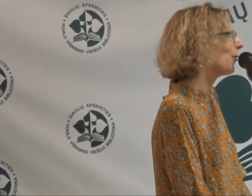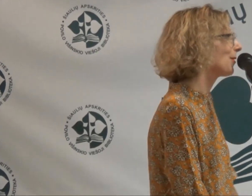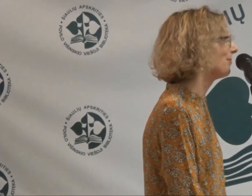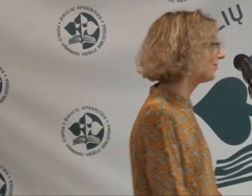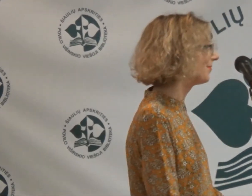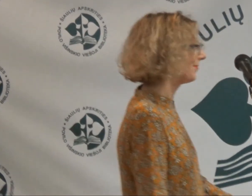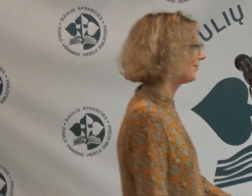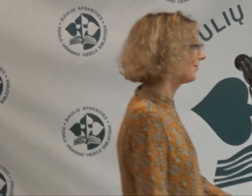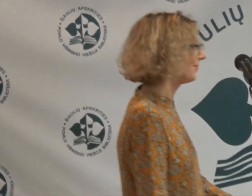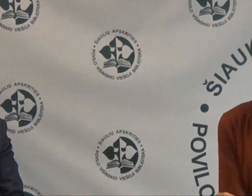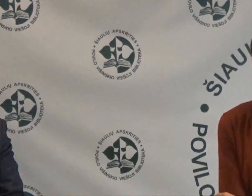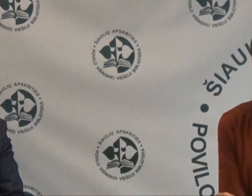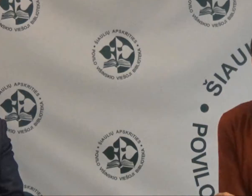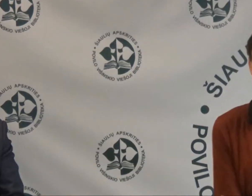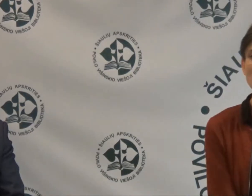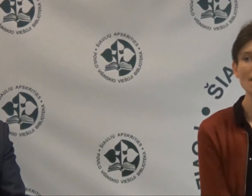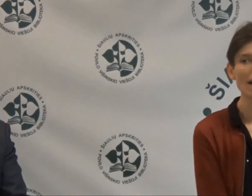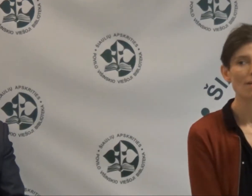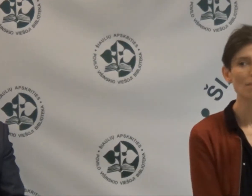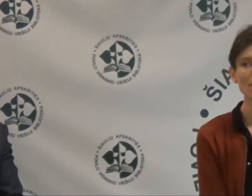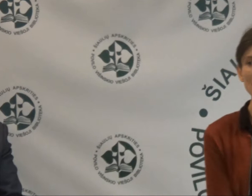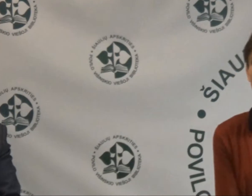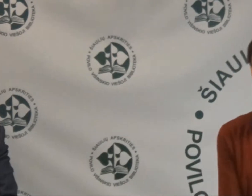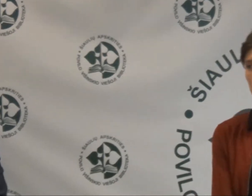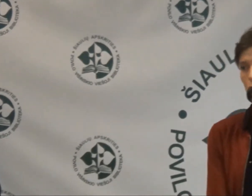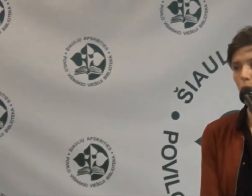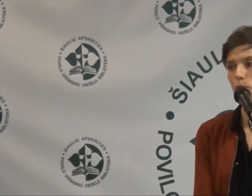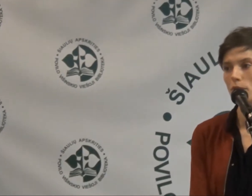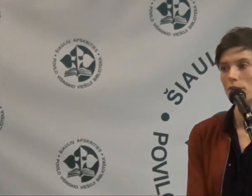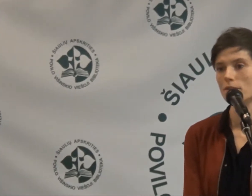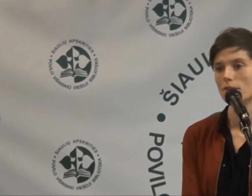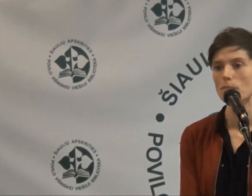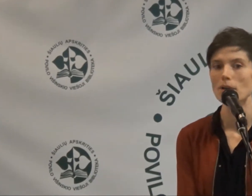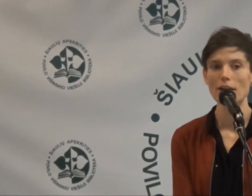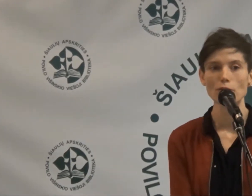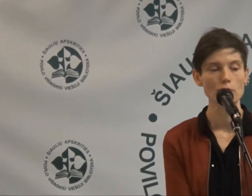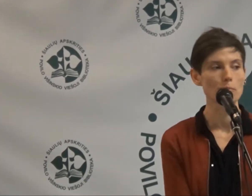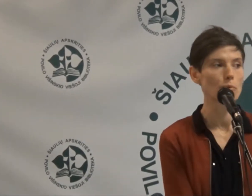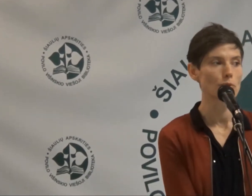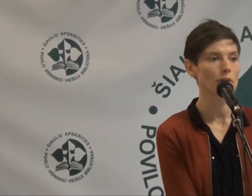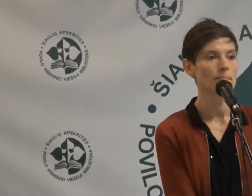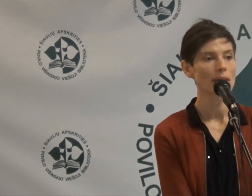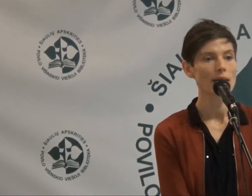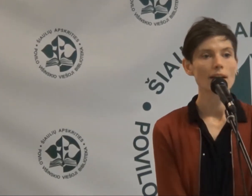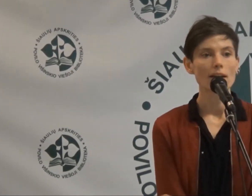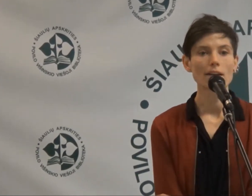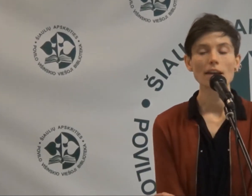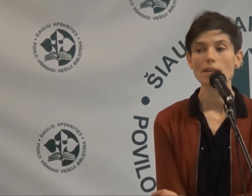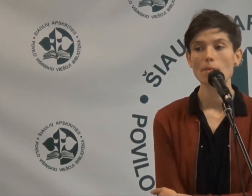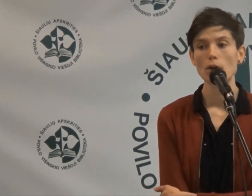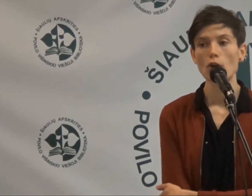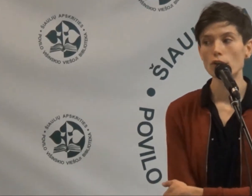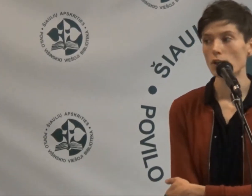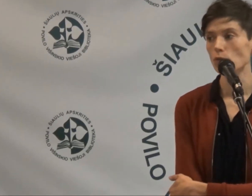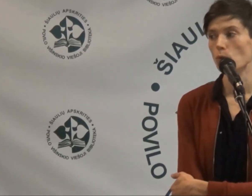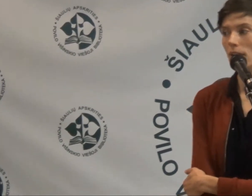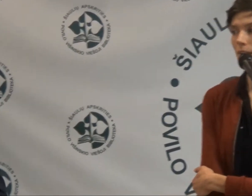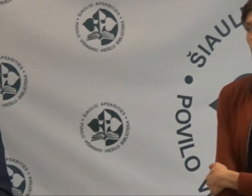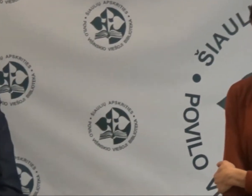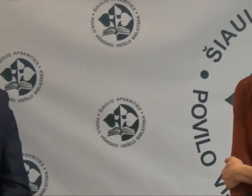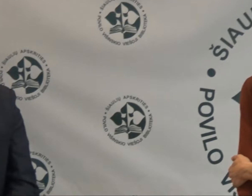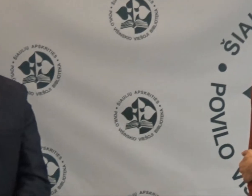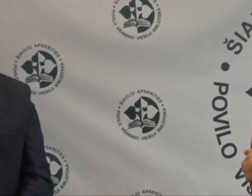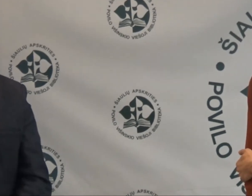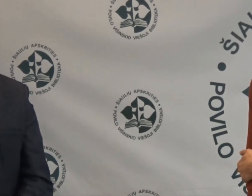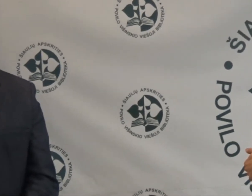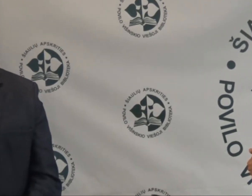tikrai daug. Tam dideliam knygos kultūros mylėtojų būriui ir net nebejoju, jog